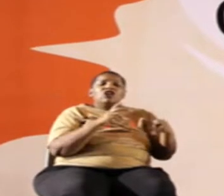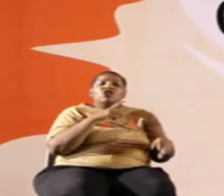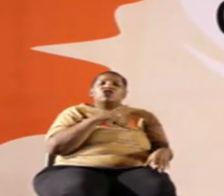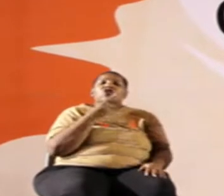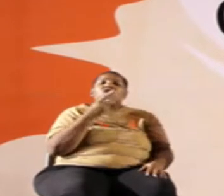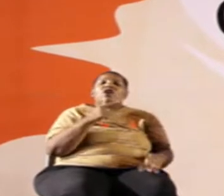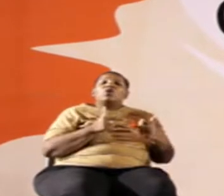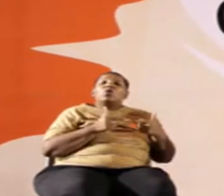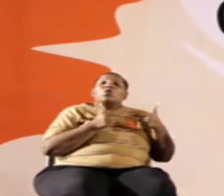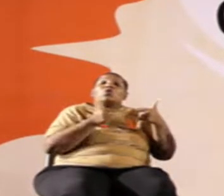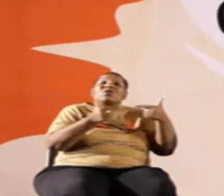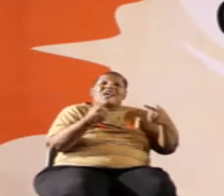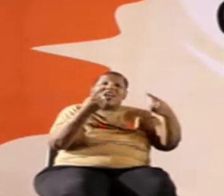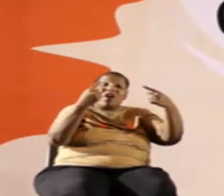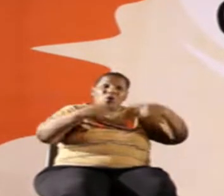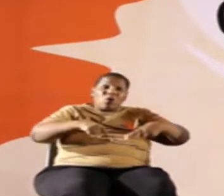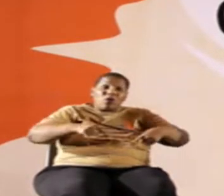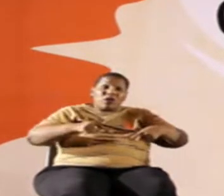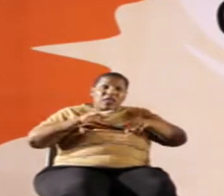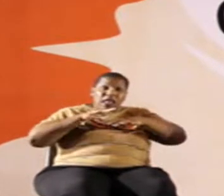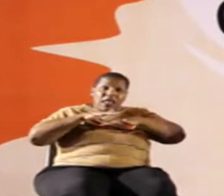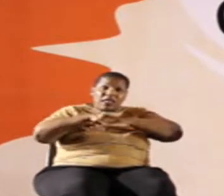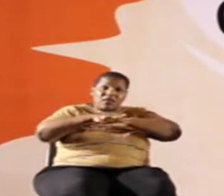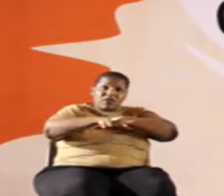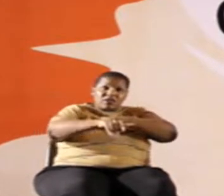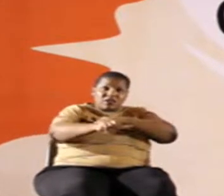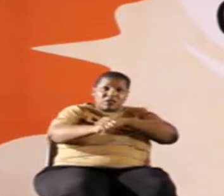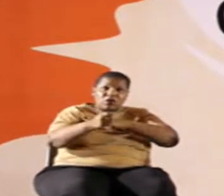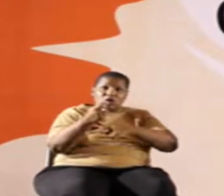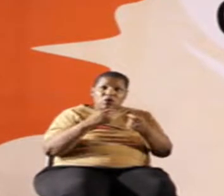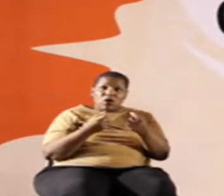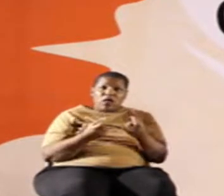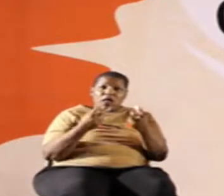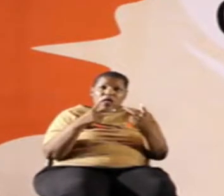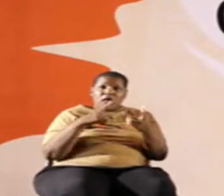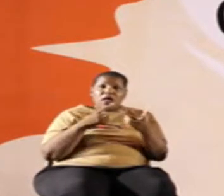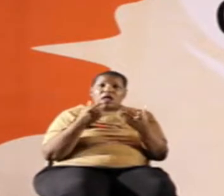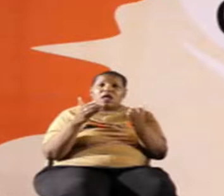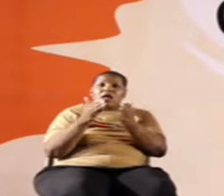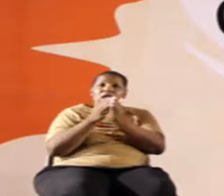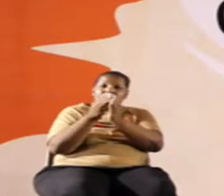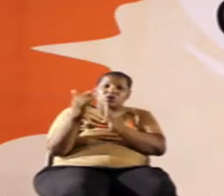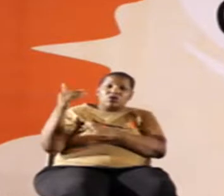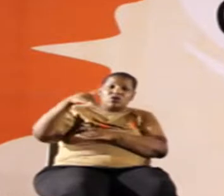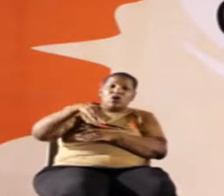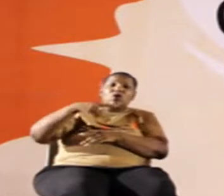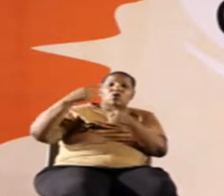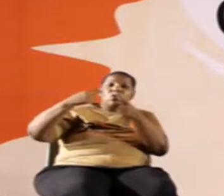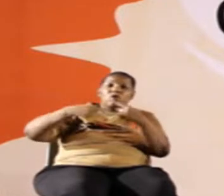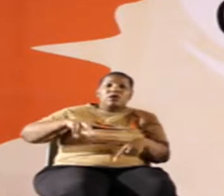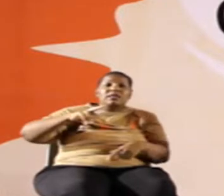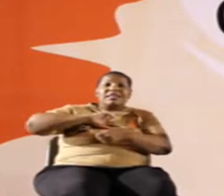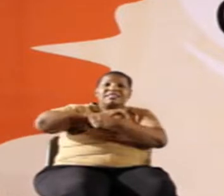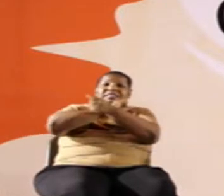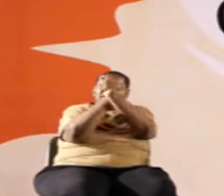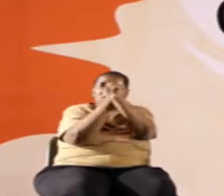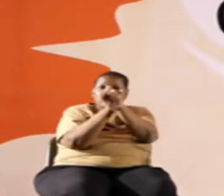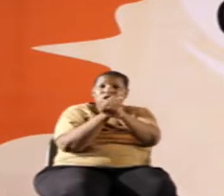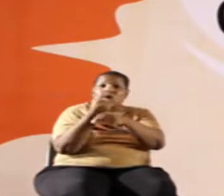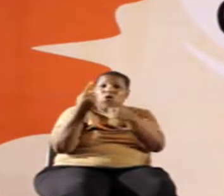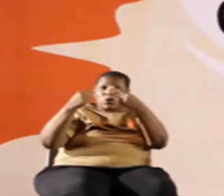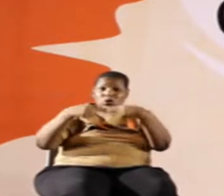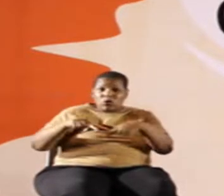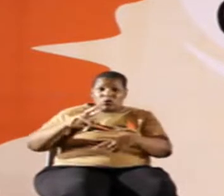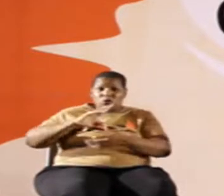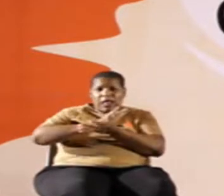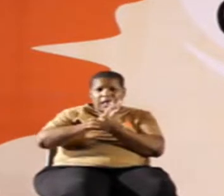tiveram que lutar contra a invasão mercantilista, contra o tráfico transatlântico, contra a escravidão, contra o racismo.